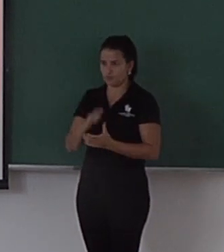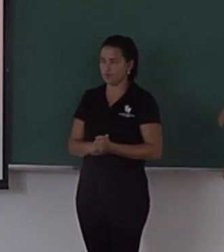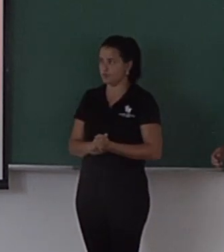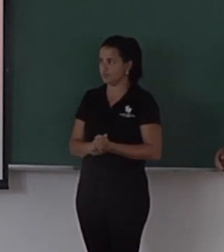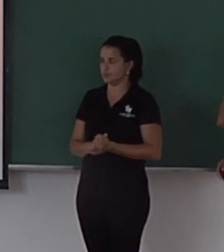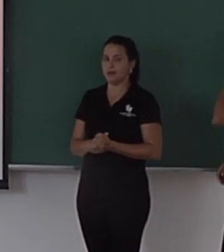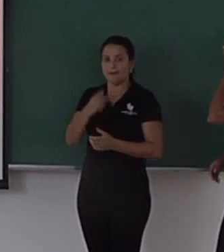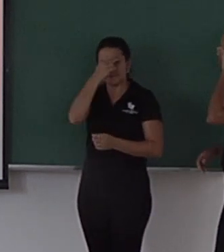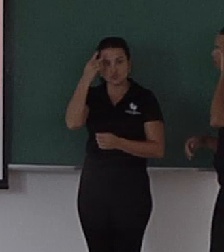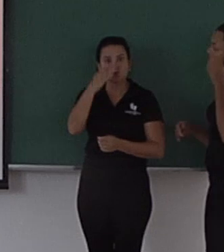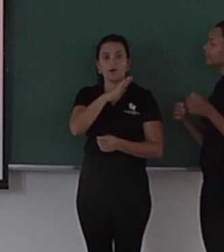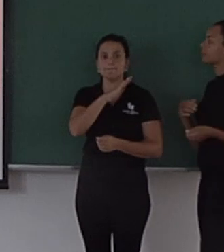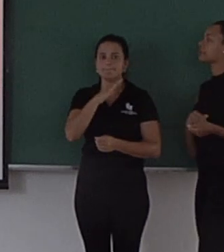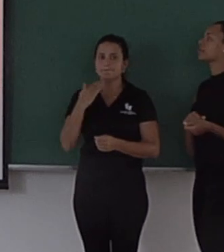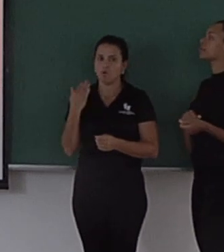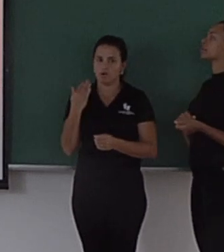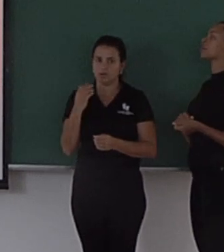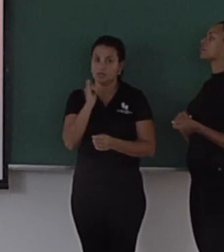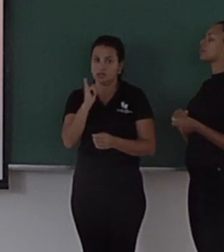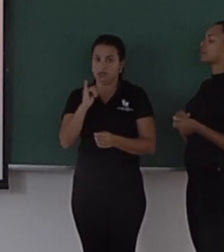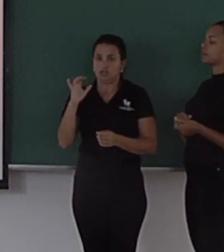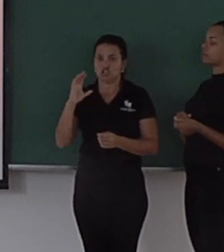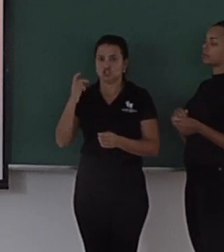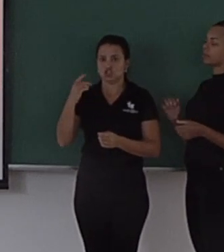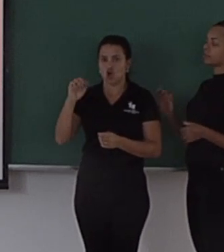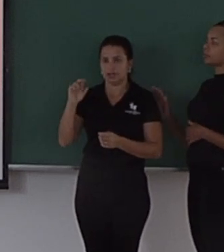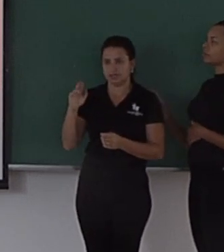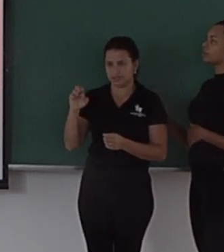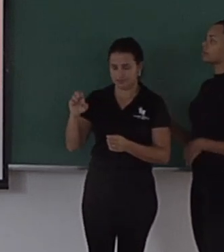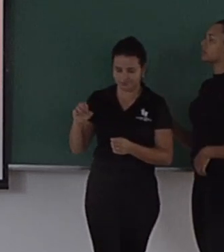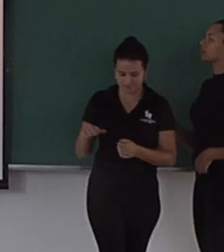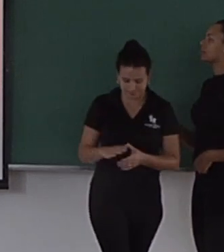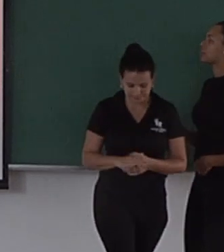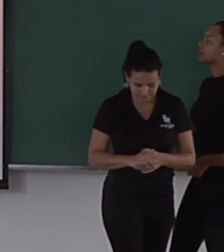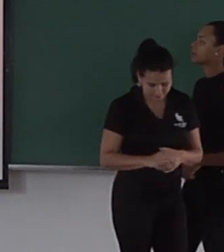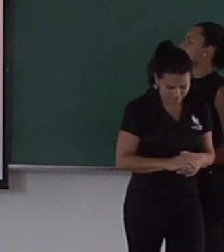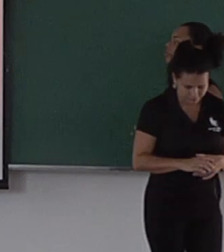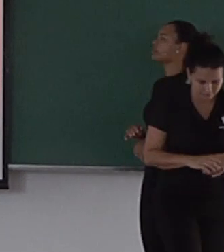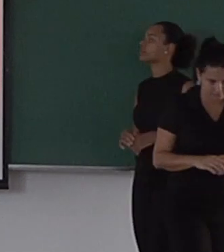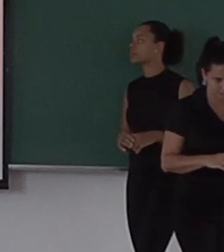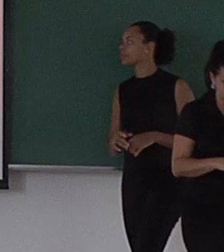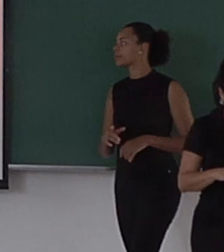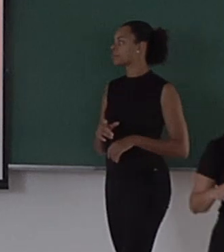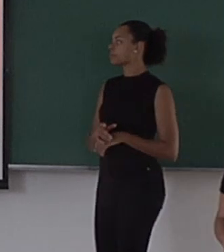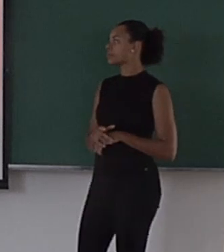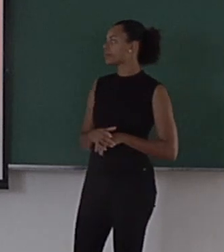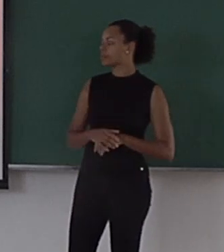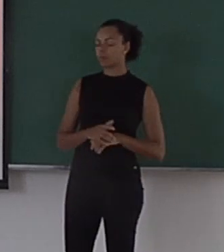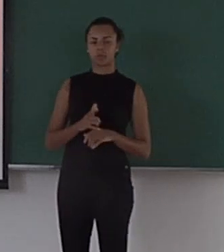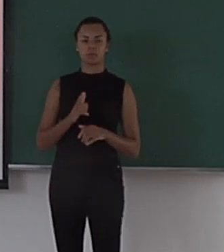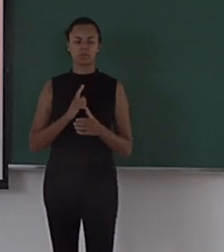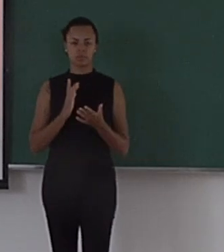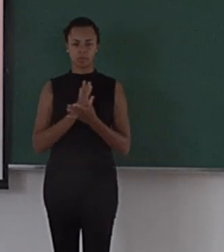cara morre de choque, tá? Às vezes o cálcio, o indivíduo tem algumas substâncias que expoliam o cálcio,